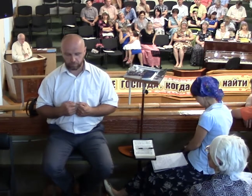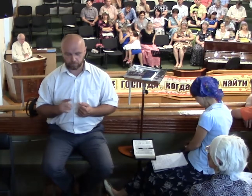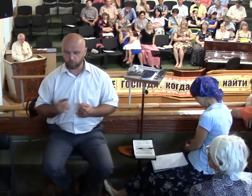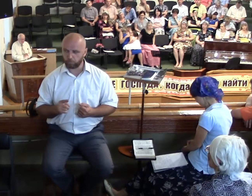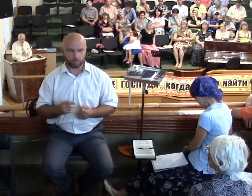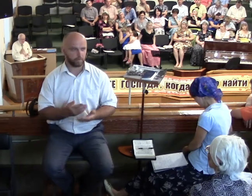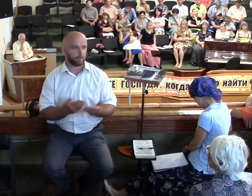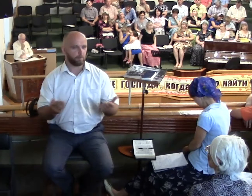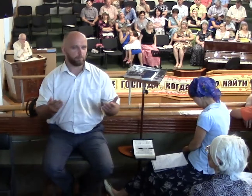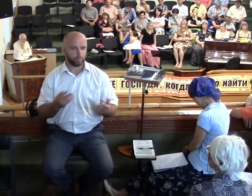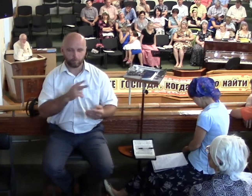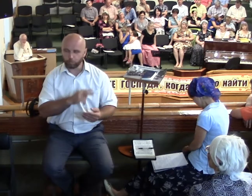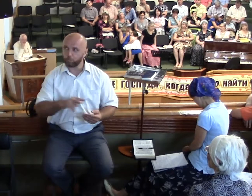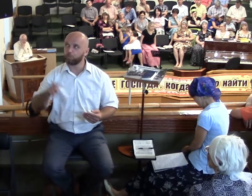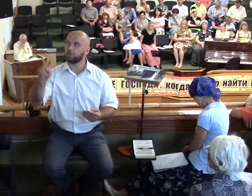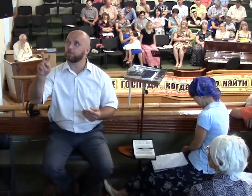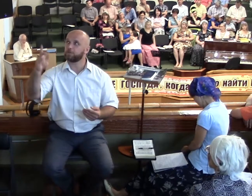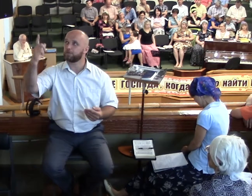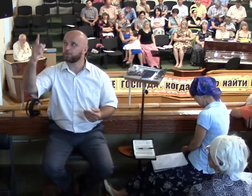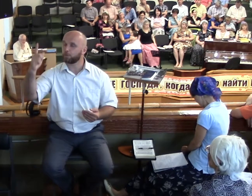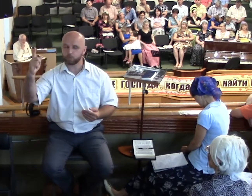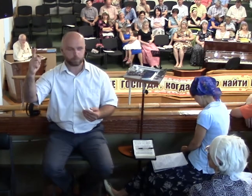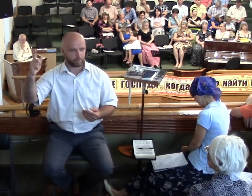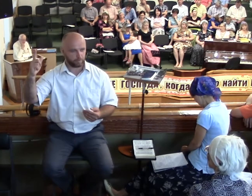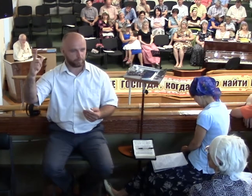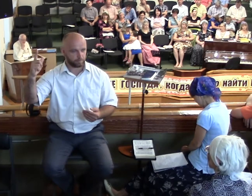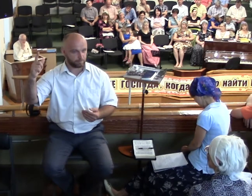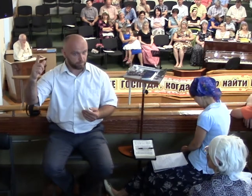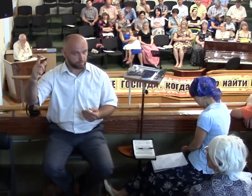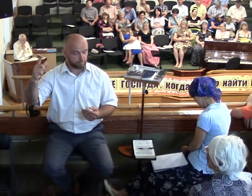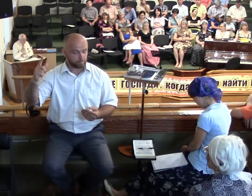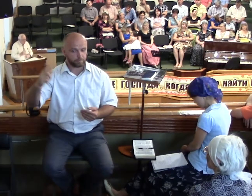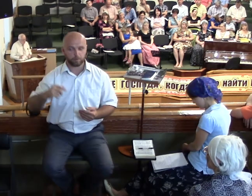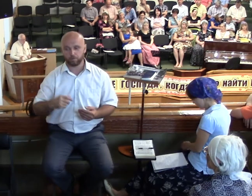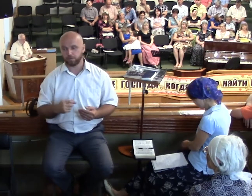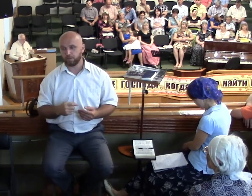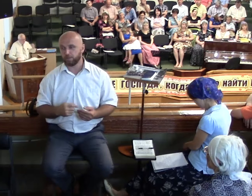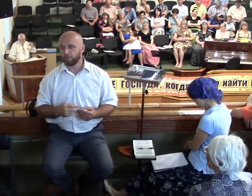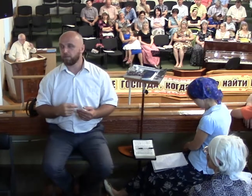которой никто не увидит Господа. Знаете, друзья,